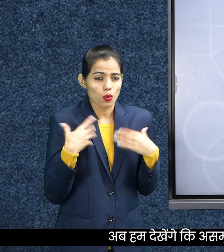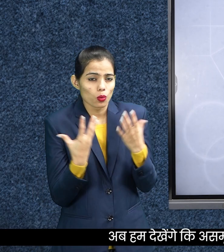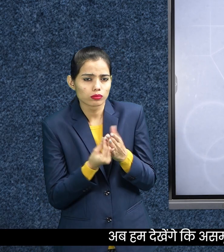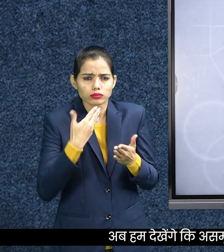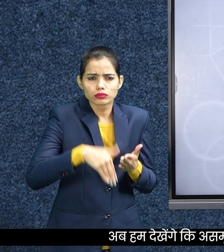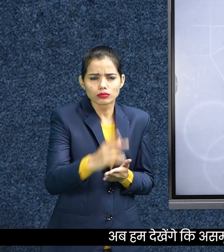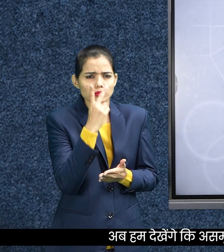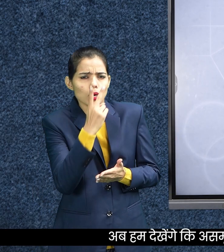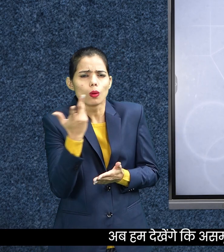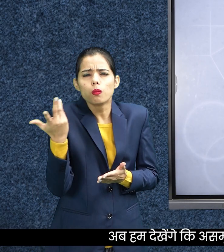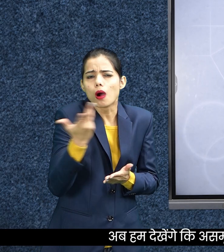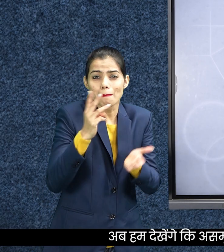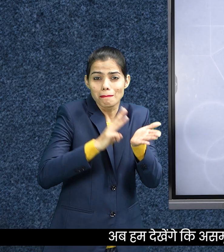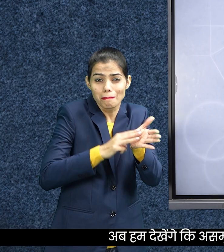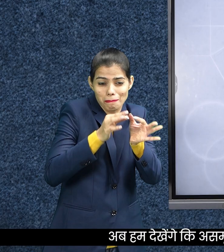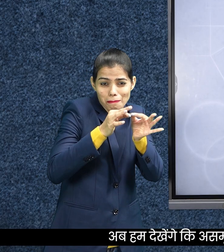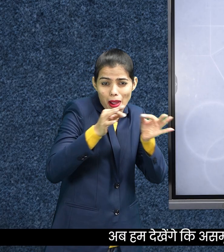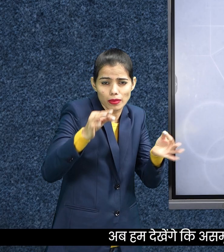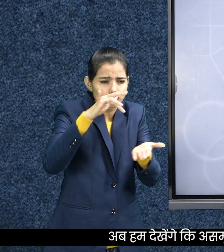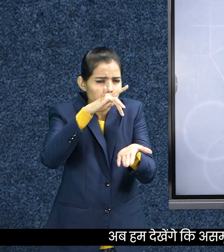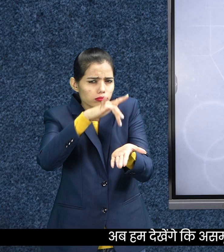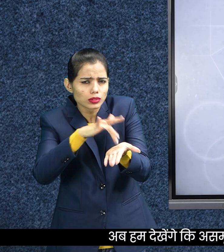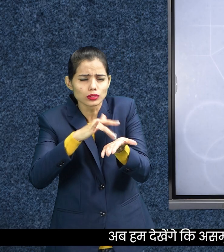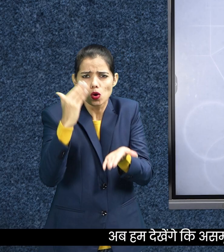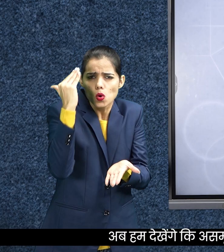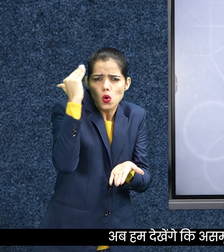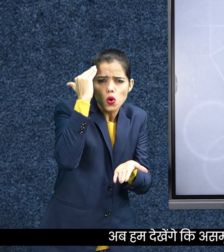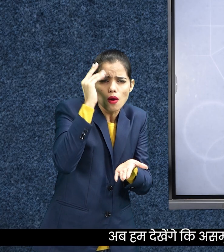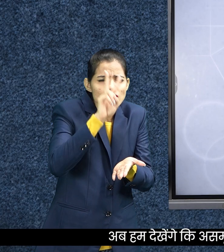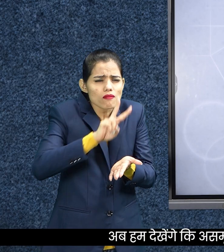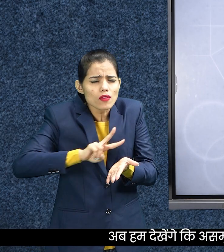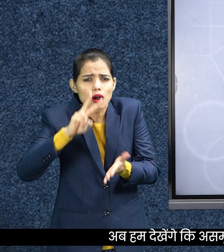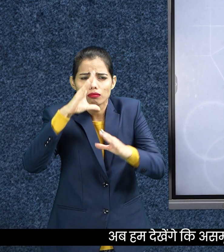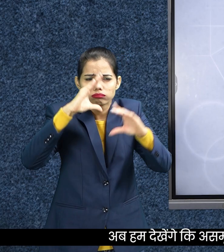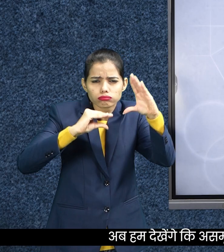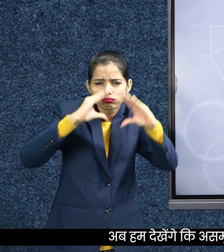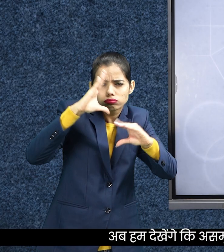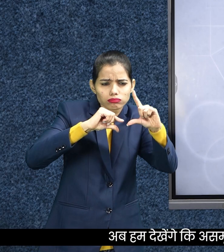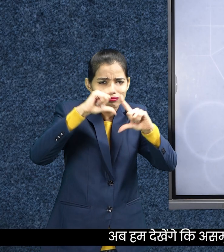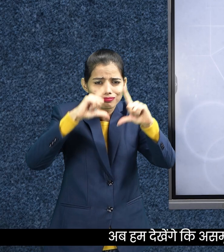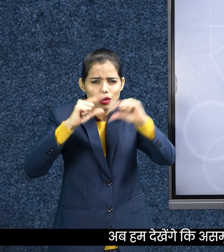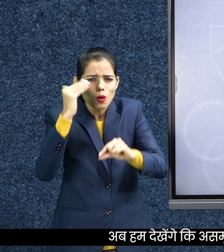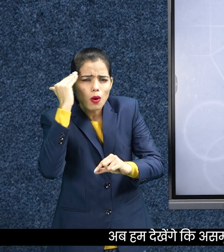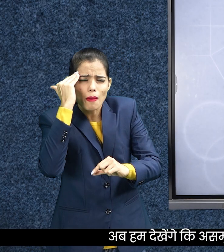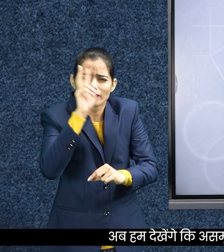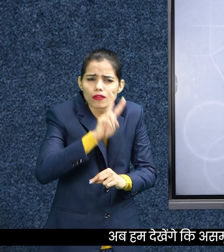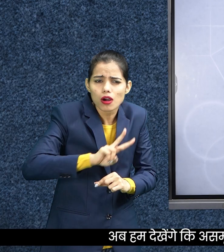देखेंगे कि असमूहित आंकड़ों के केंद्रीय प्रवृत्ति का माप क्या है।